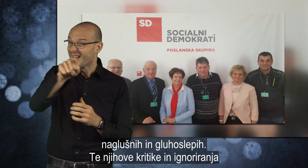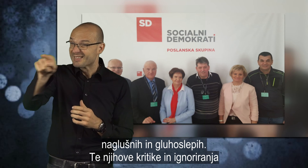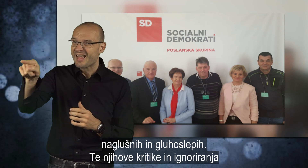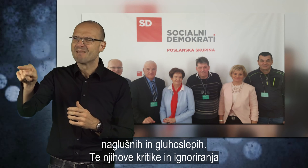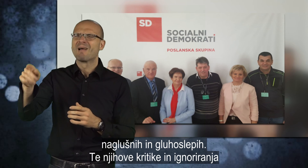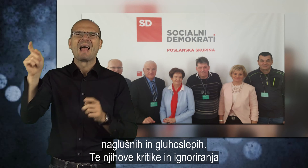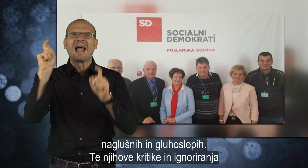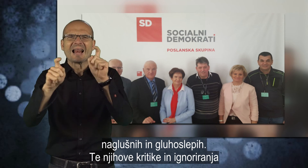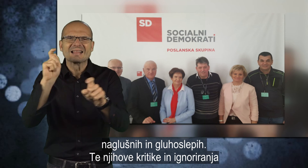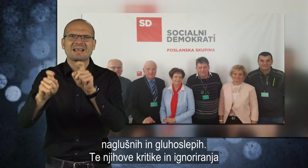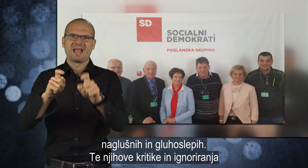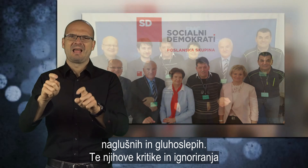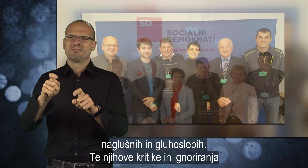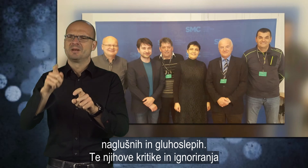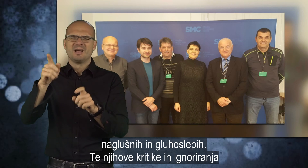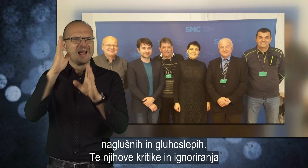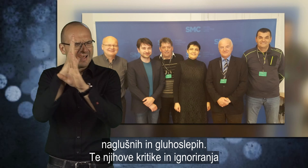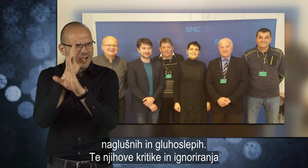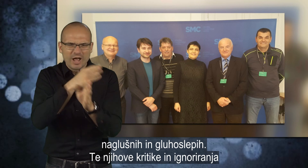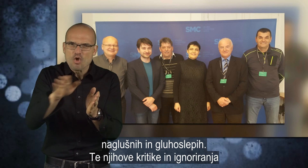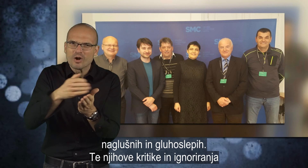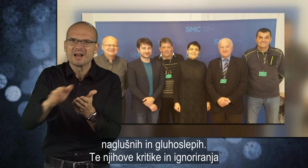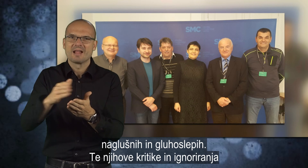Te njihove kritike in ignoriranja so nam dale